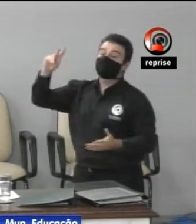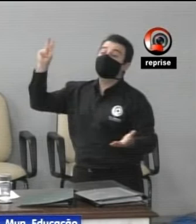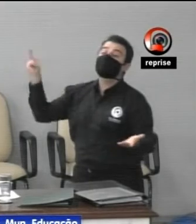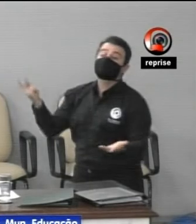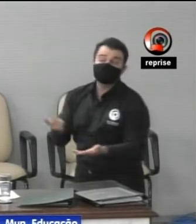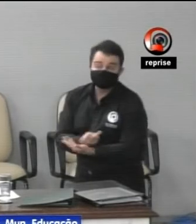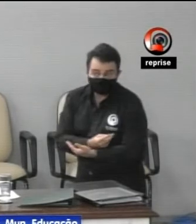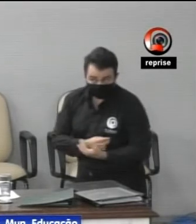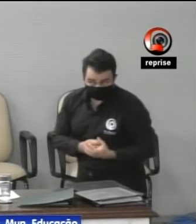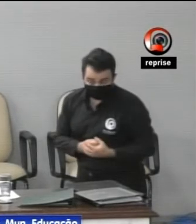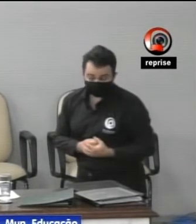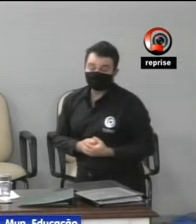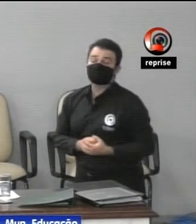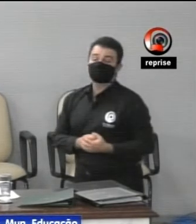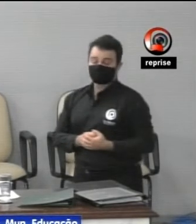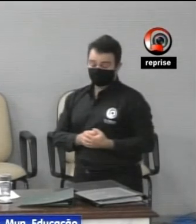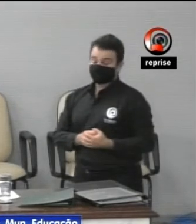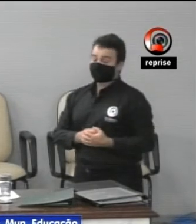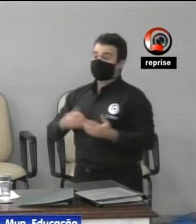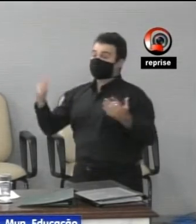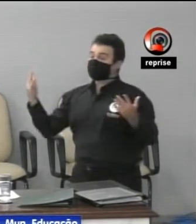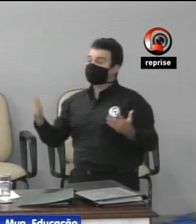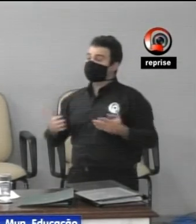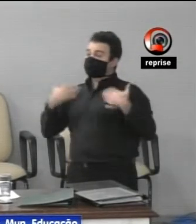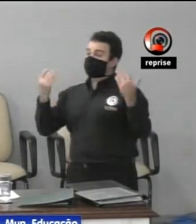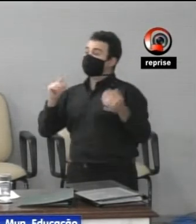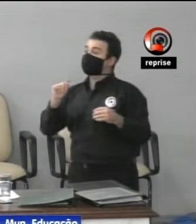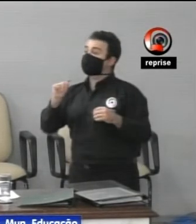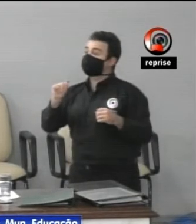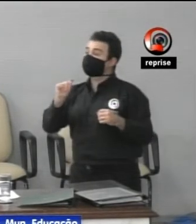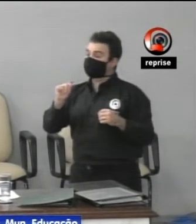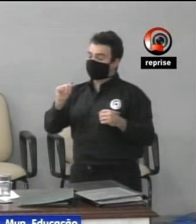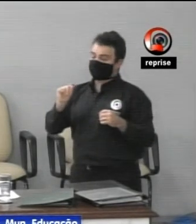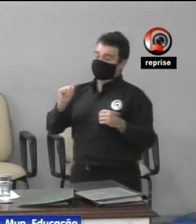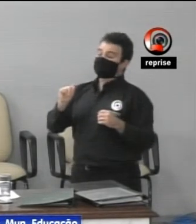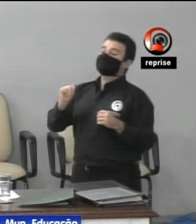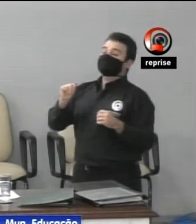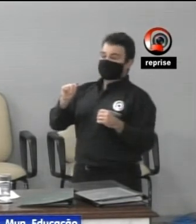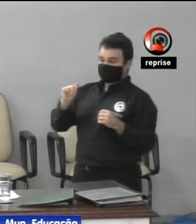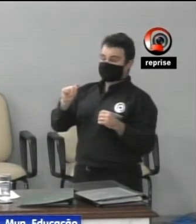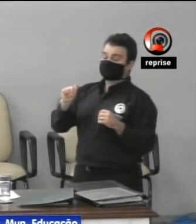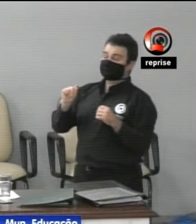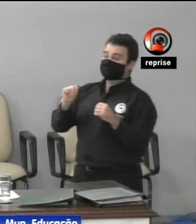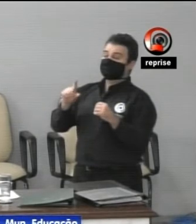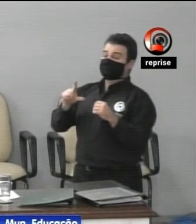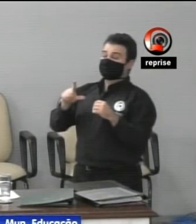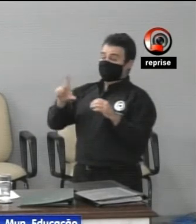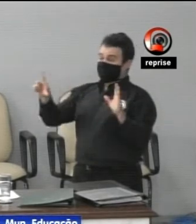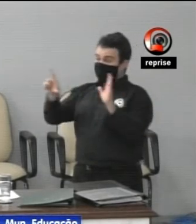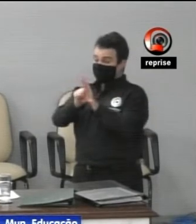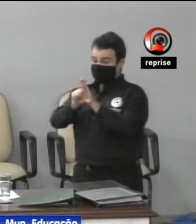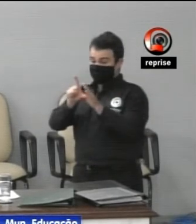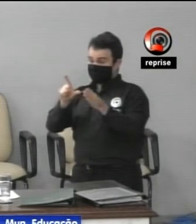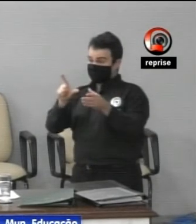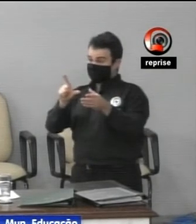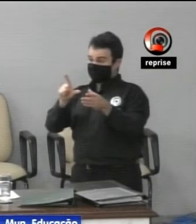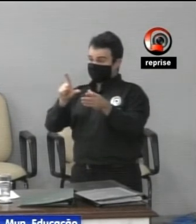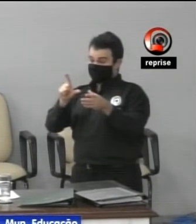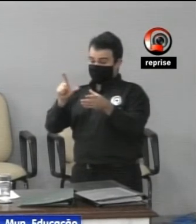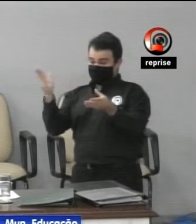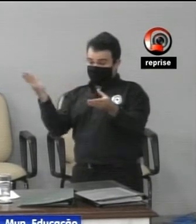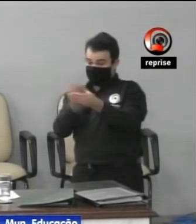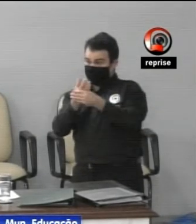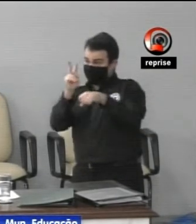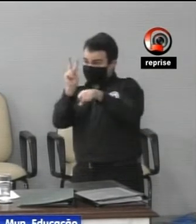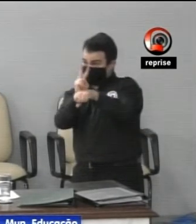momento? Nós somos surpreendidos com uma liminar que fechou nada mais, nada menos do que 50 escolas.